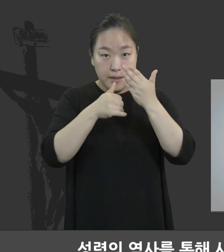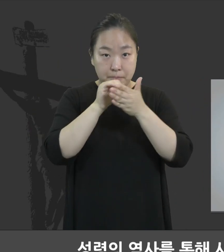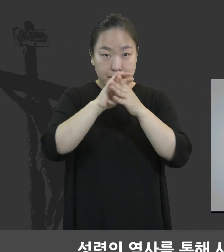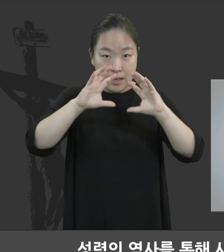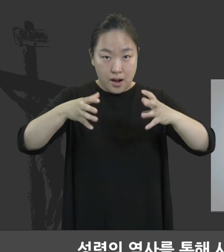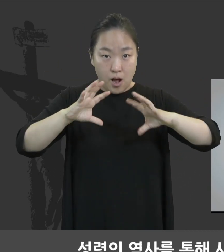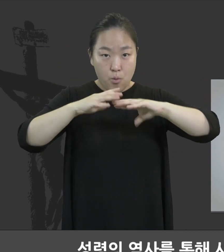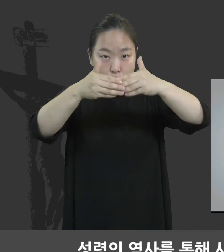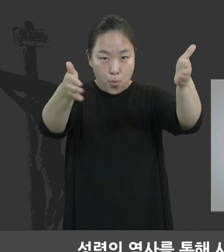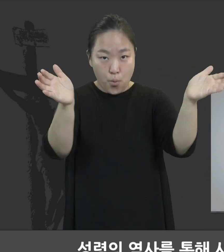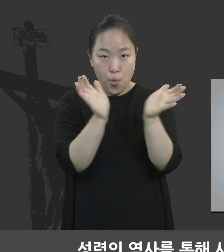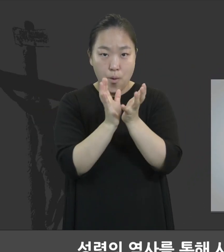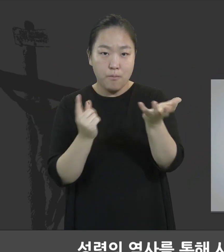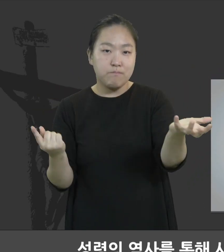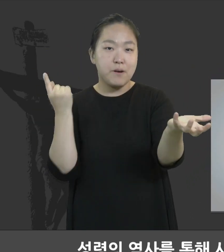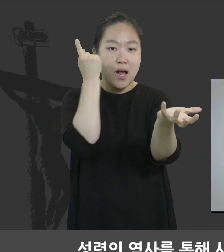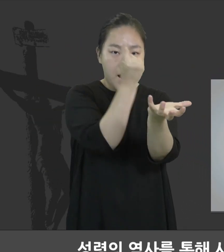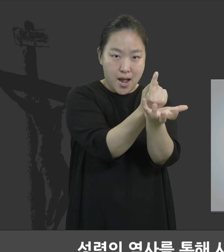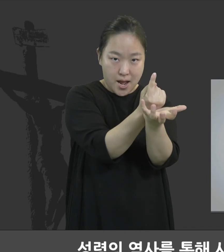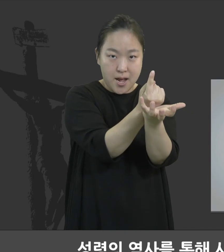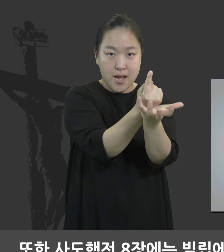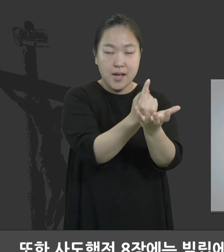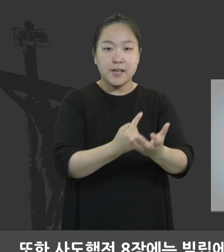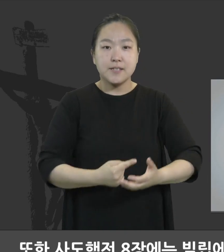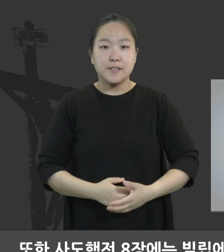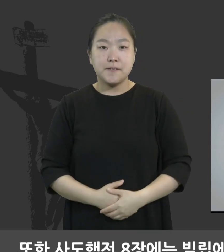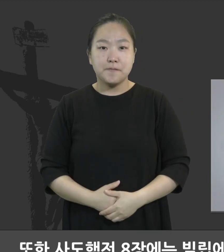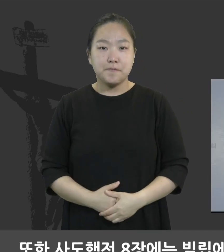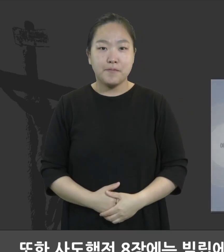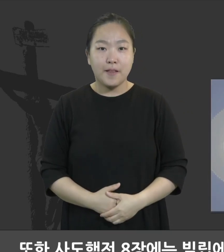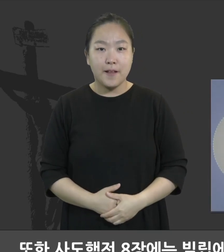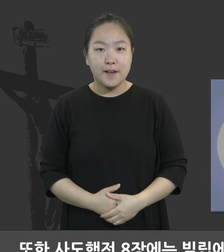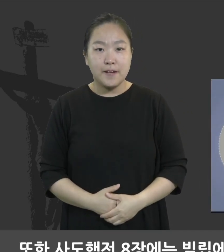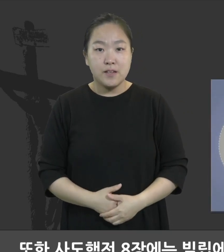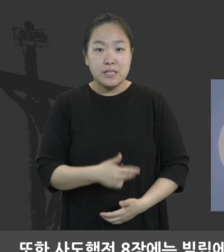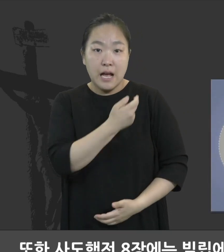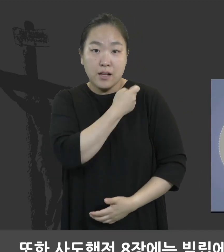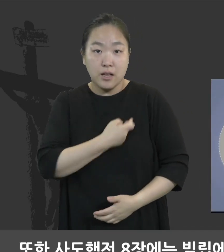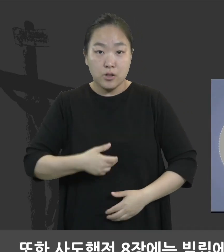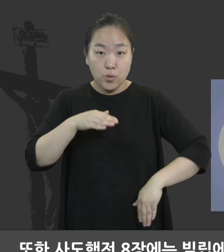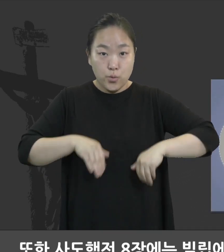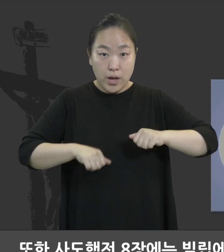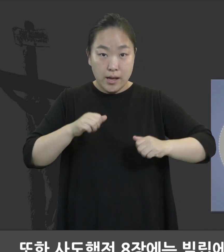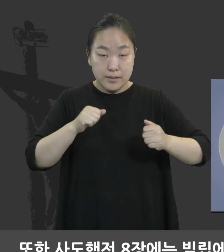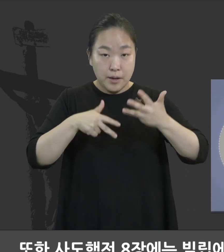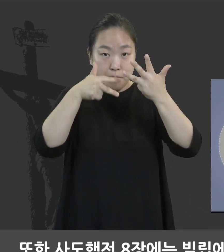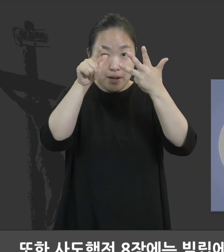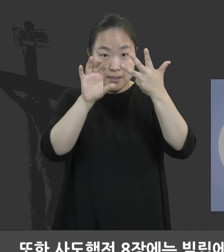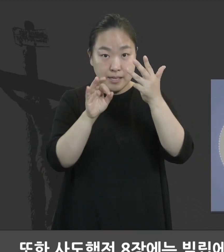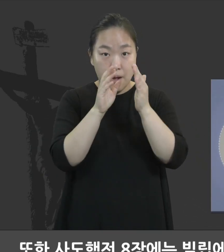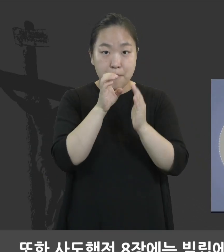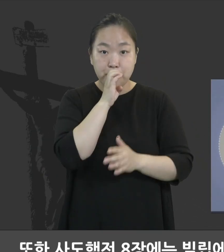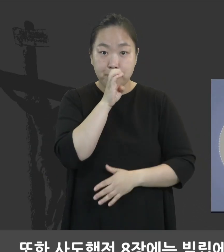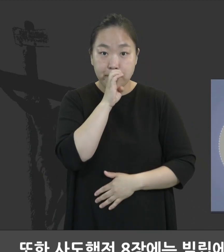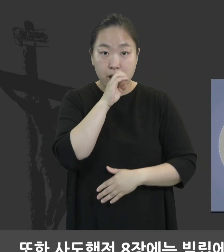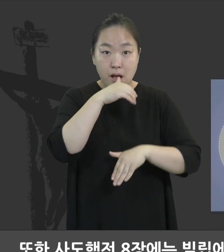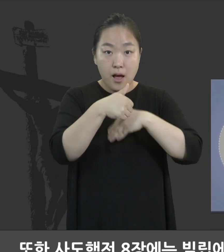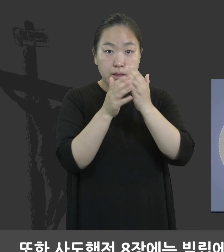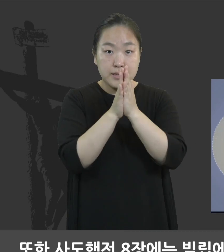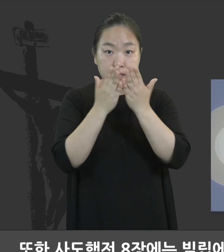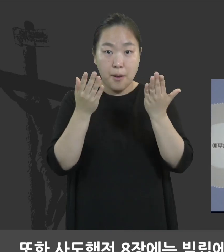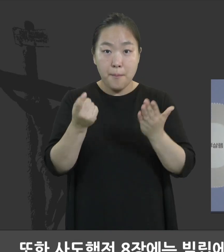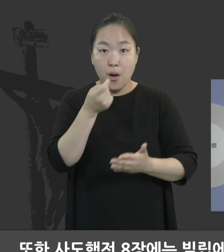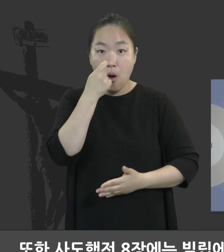하나님 나라의 공동체로 들어온 것이죠. 또한 사도행전 8장에는 빌립에게